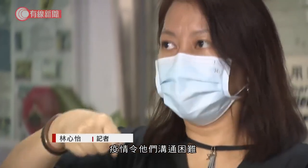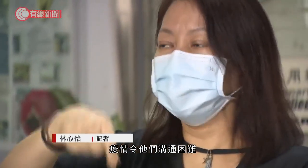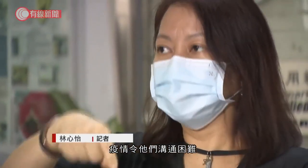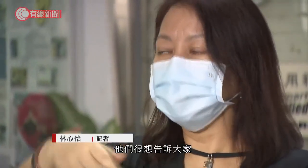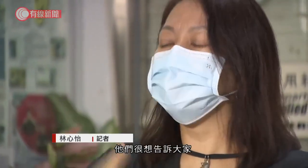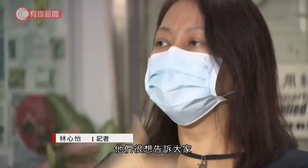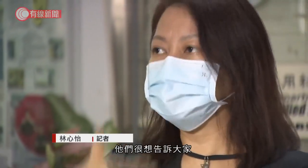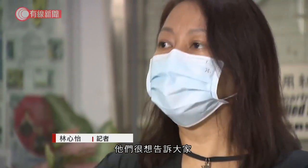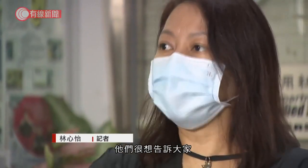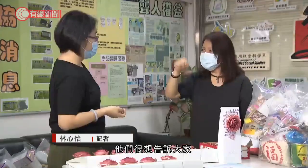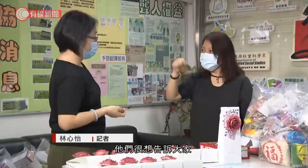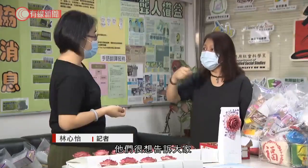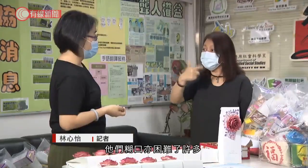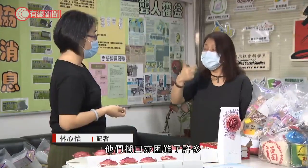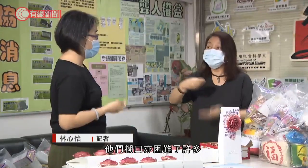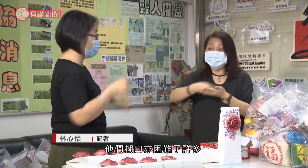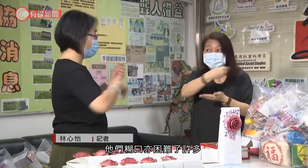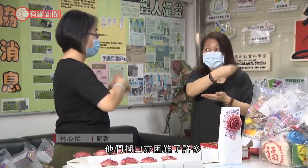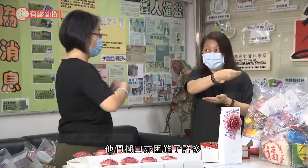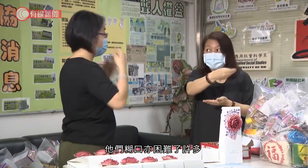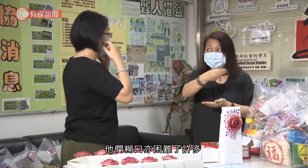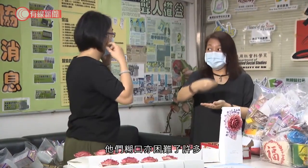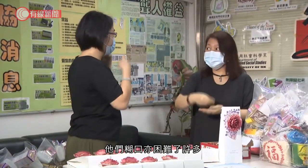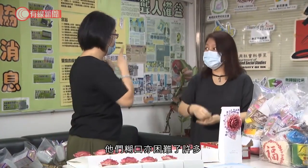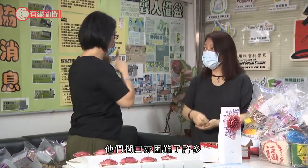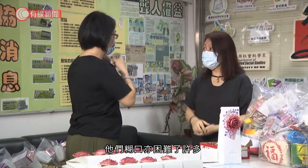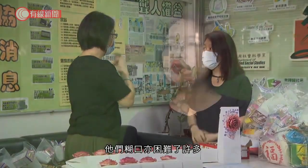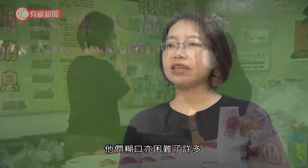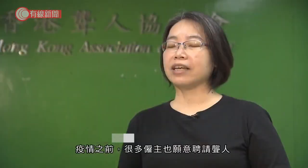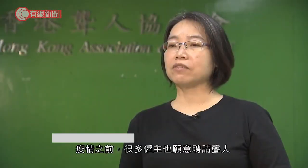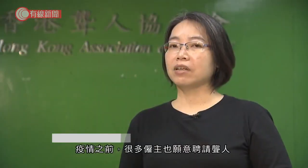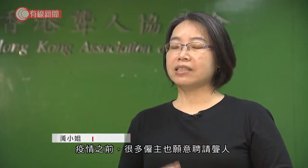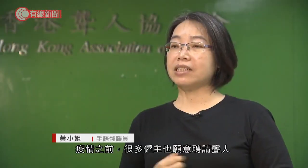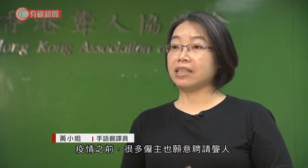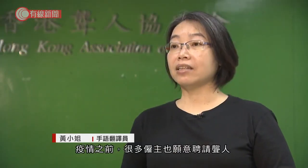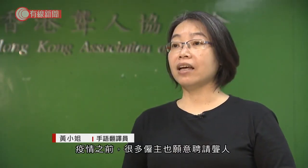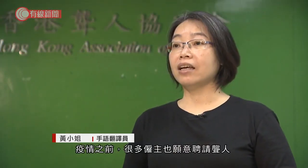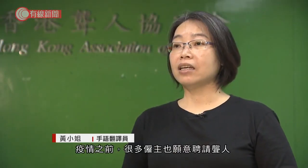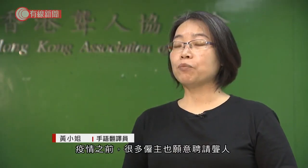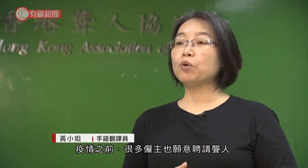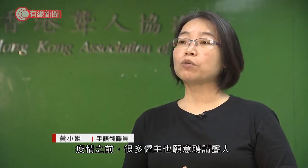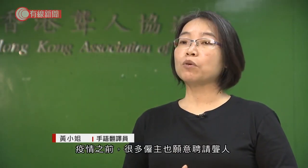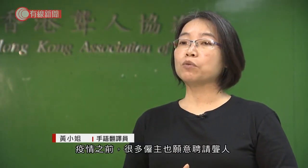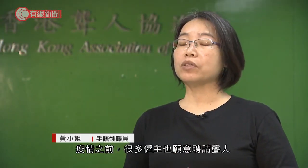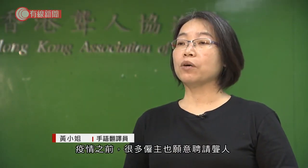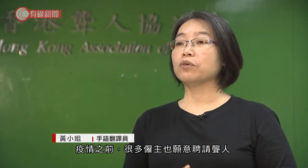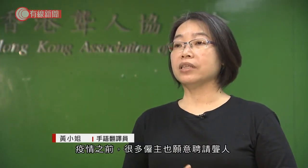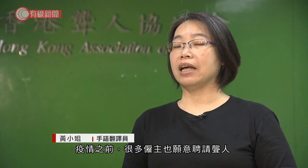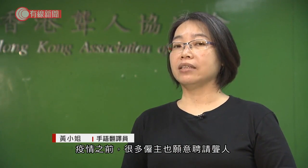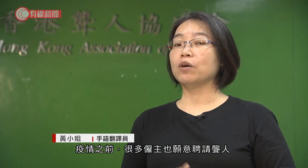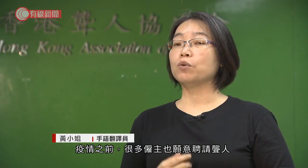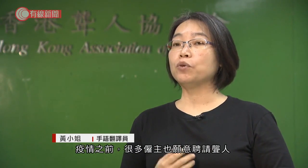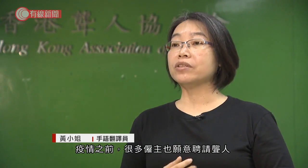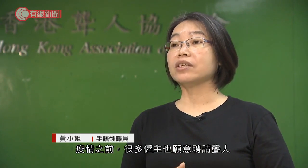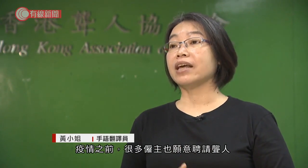咗，佢哋好想話俾大家知，佢哋揾食都難咗好多。 疫情之前咧，咁都好多僱主咧，好容易